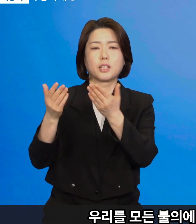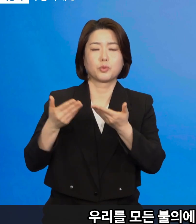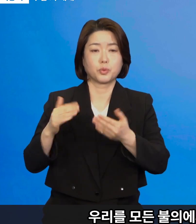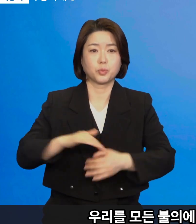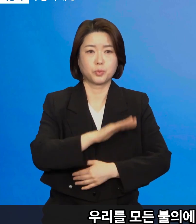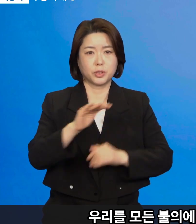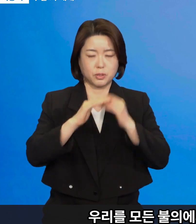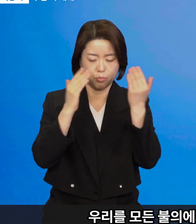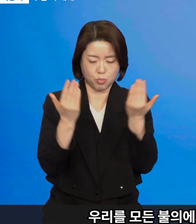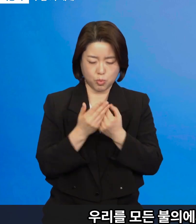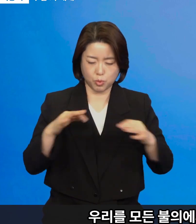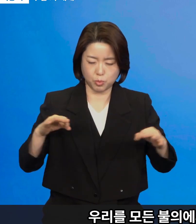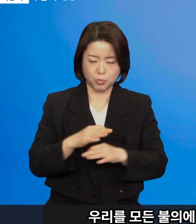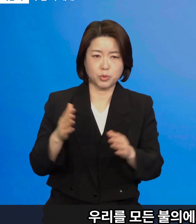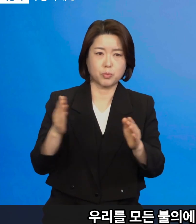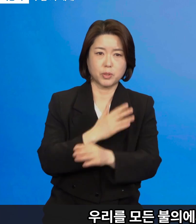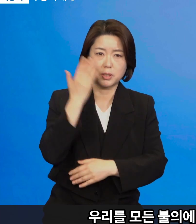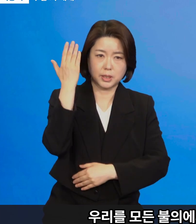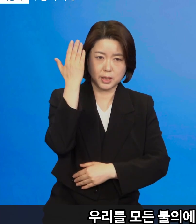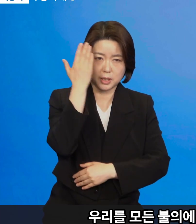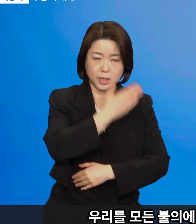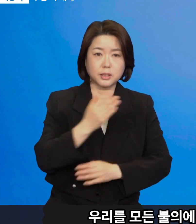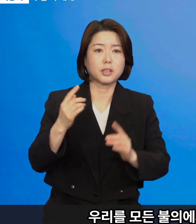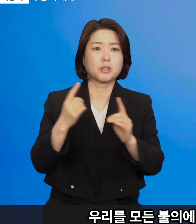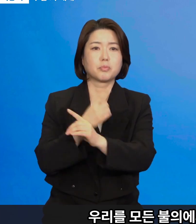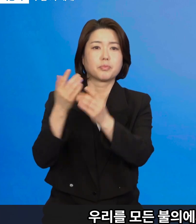모든 불의에서 깨끗하게 하실 것이요